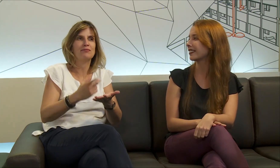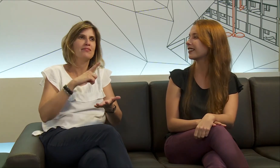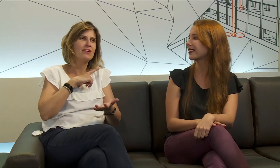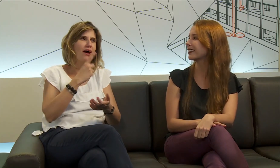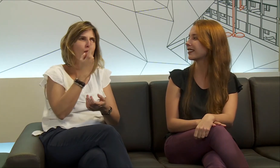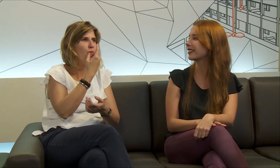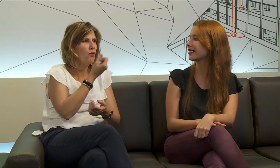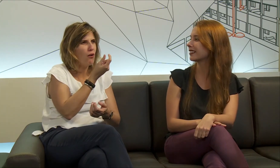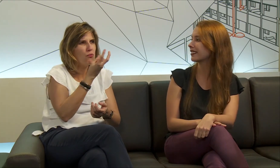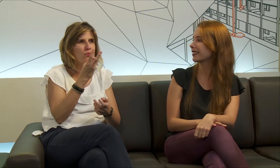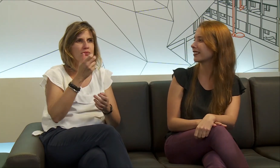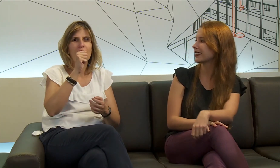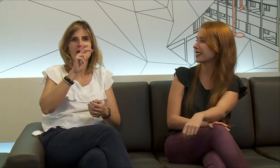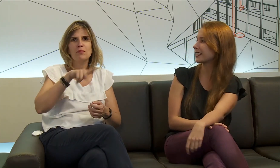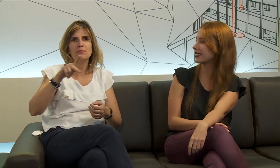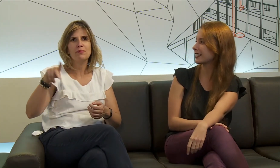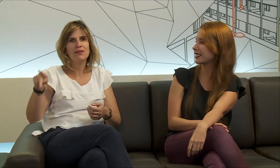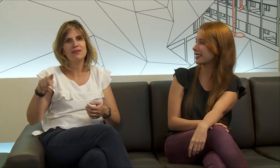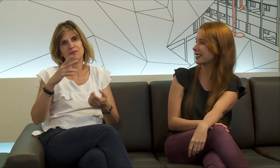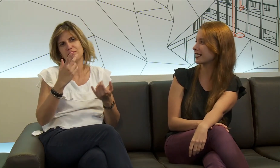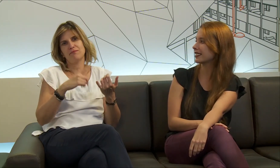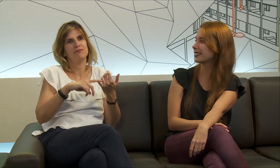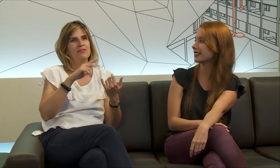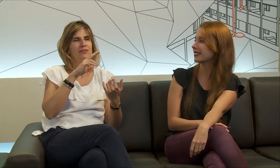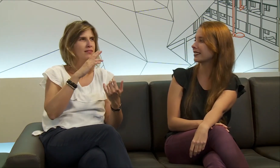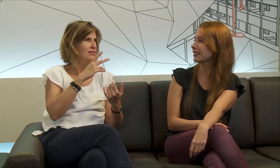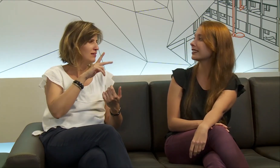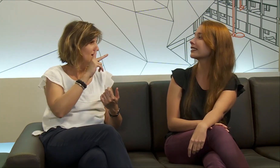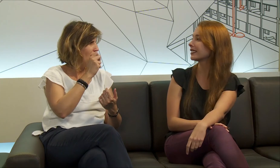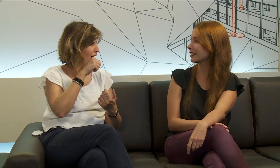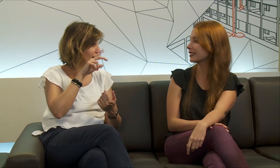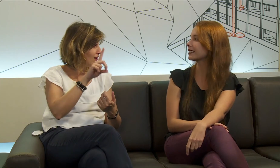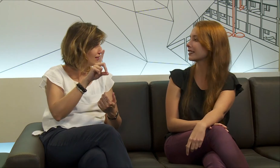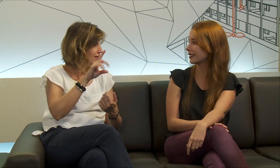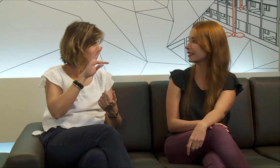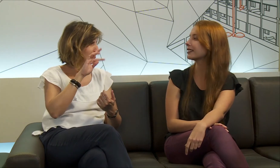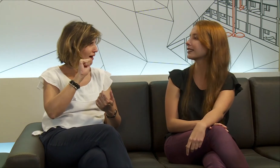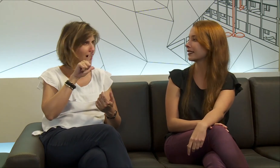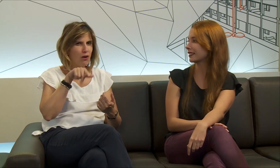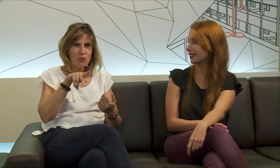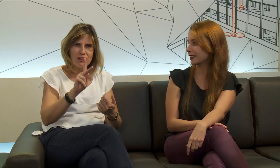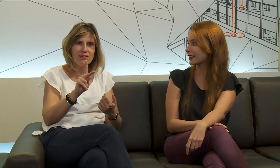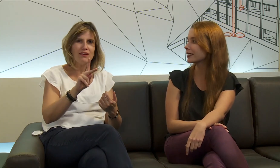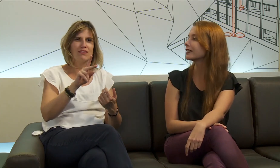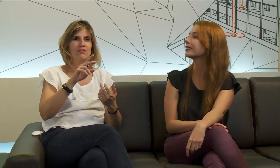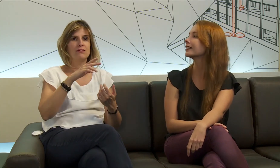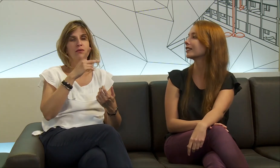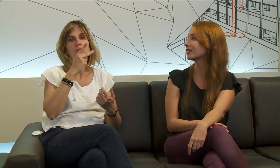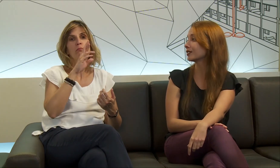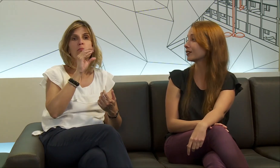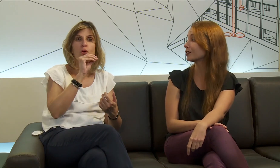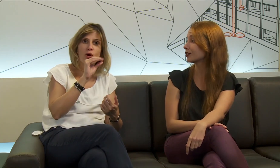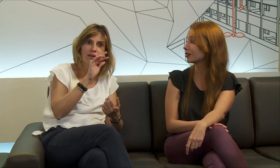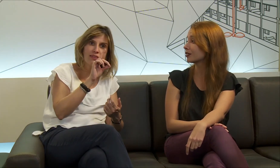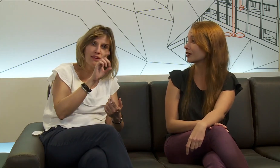Mariane diz, temos alguns aplicativos como o Rentalk, por exemplo, o